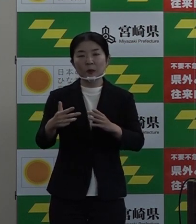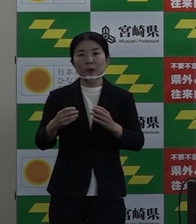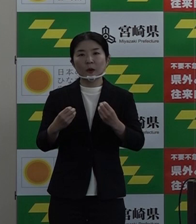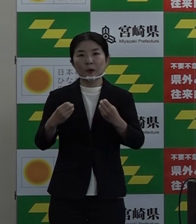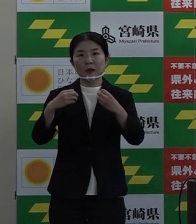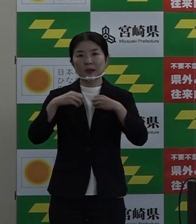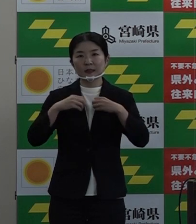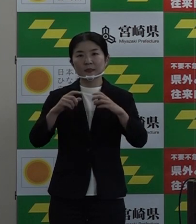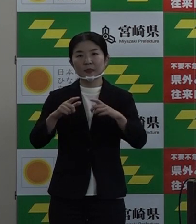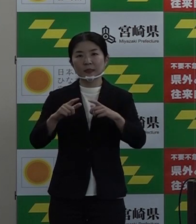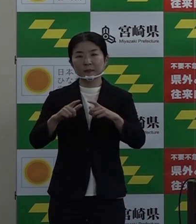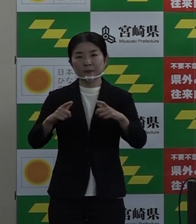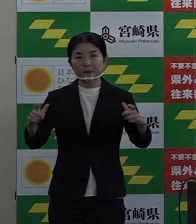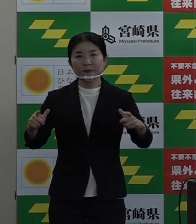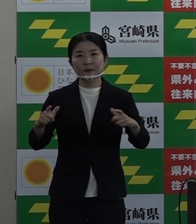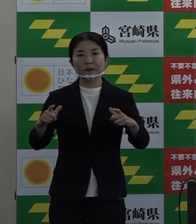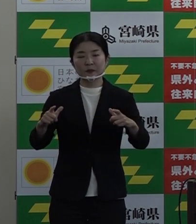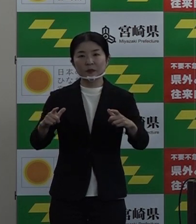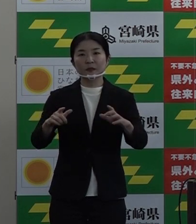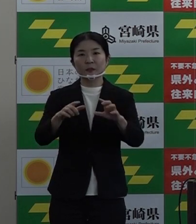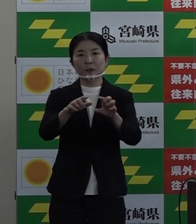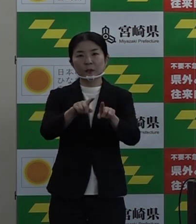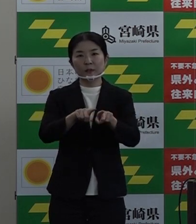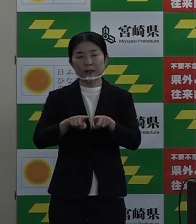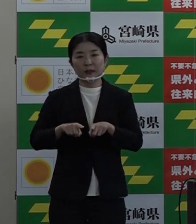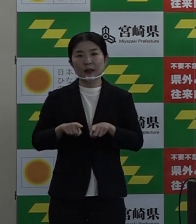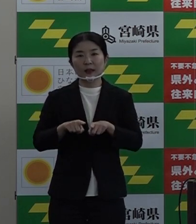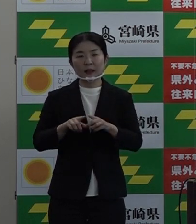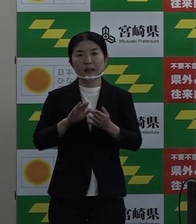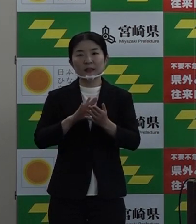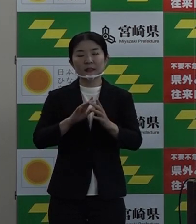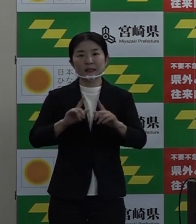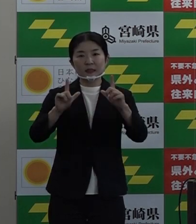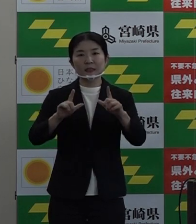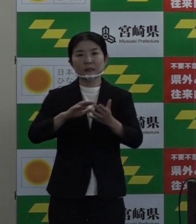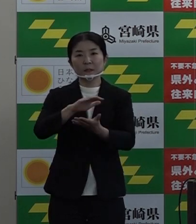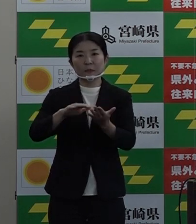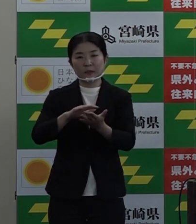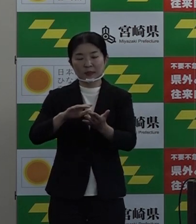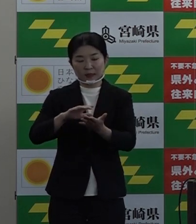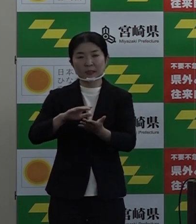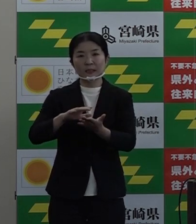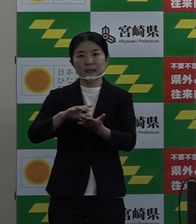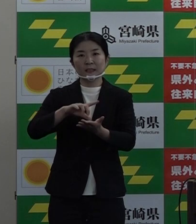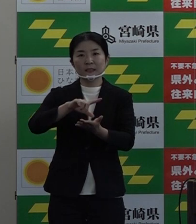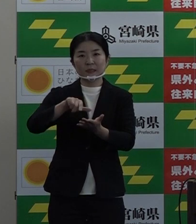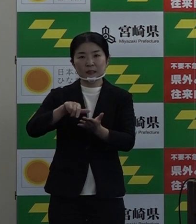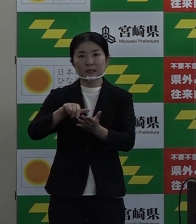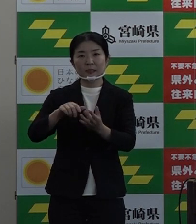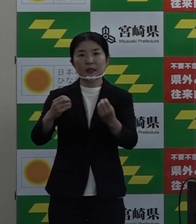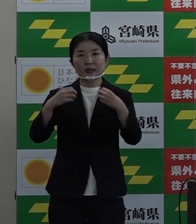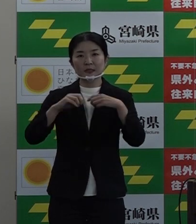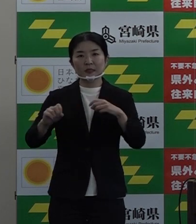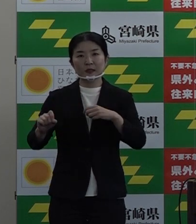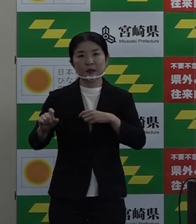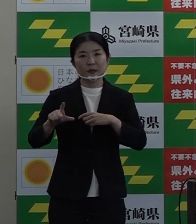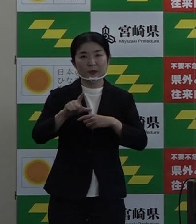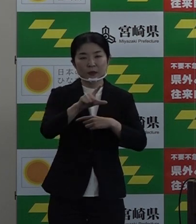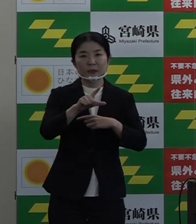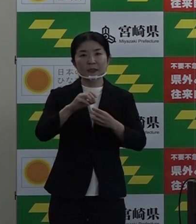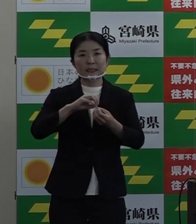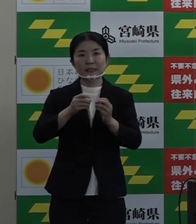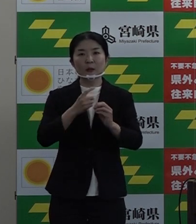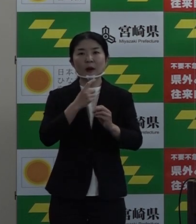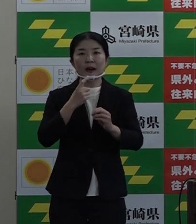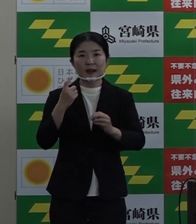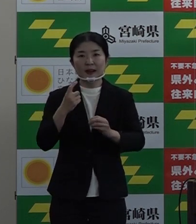大、これを受けまして、宮崎市東諸方圏域を感染急増圏域、赤圏域